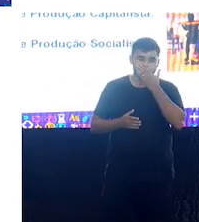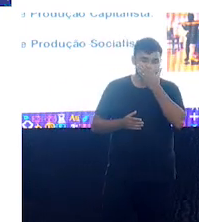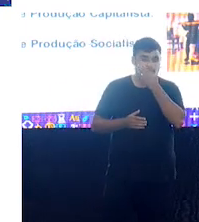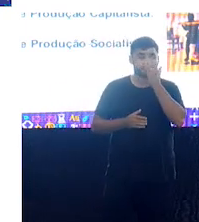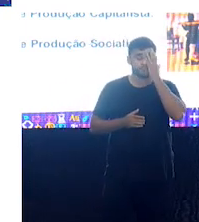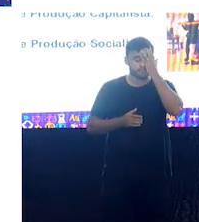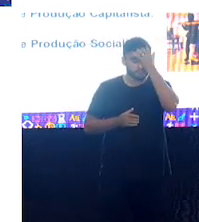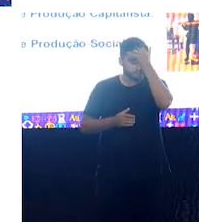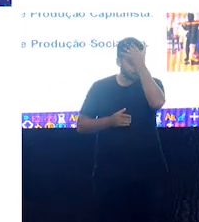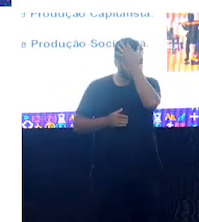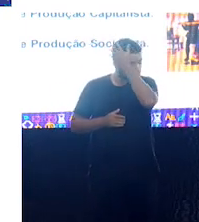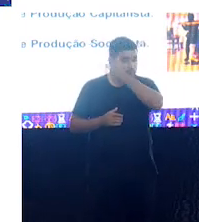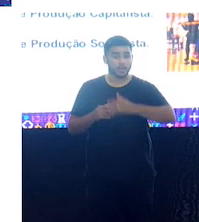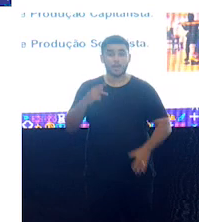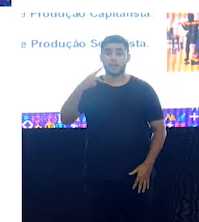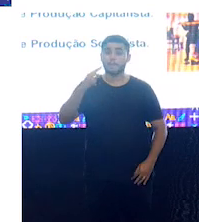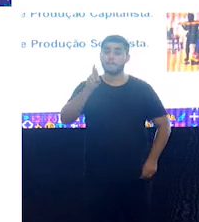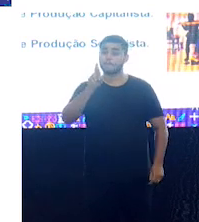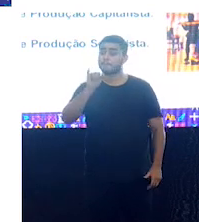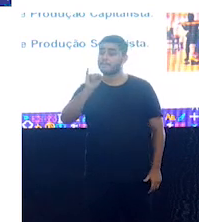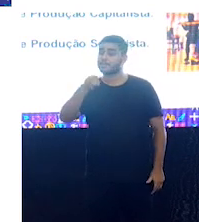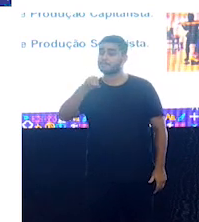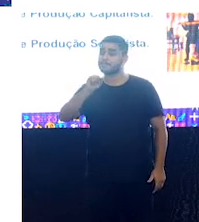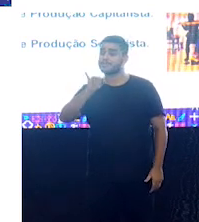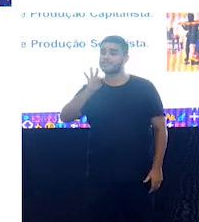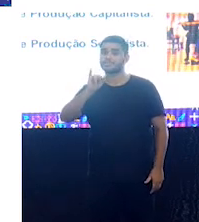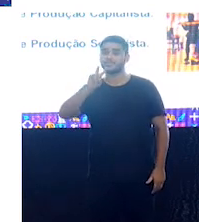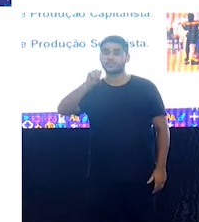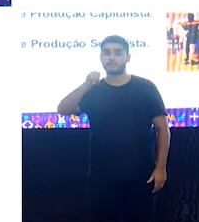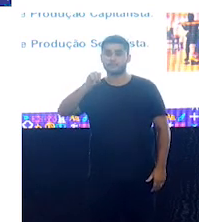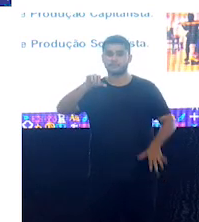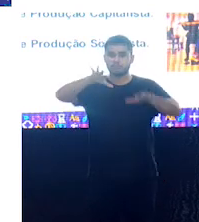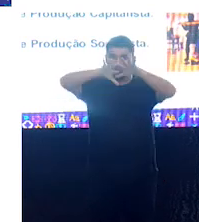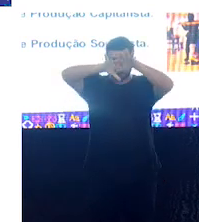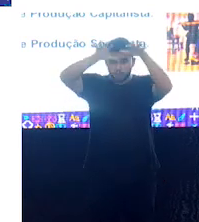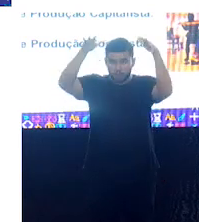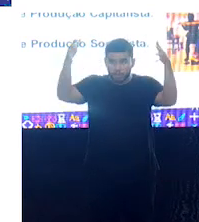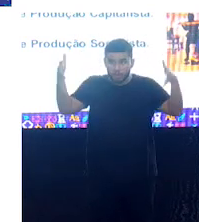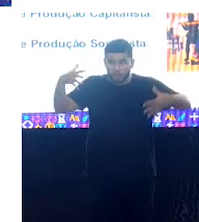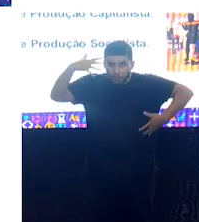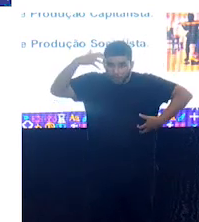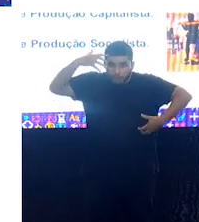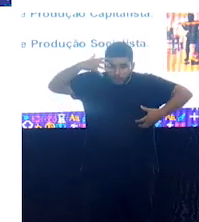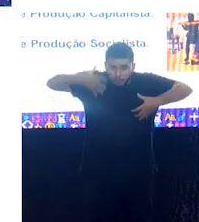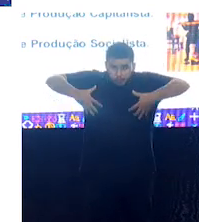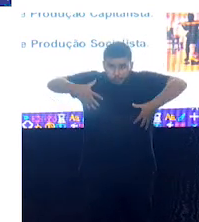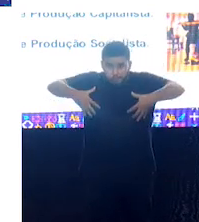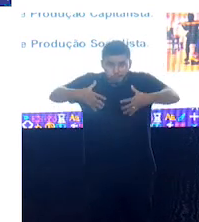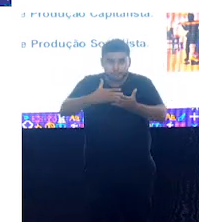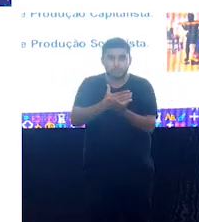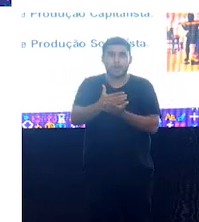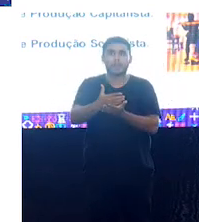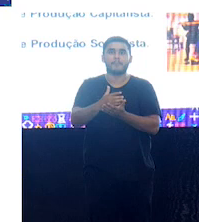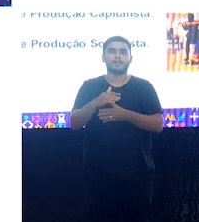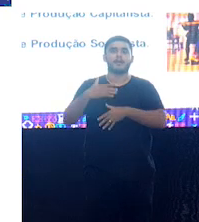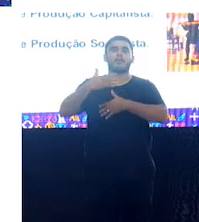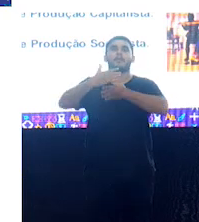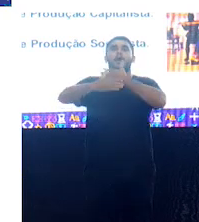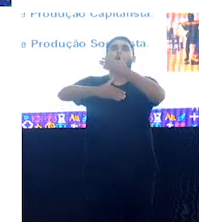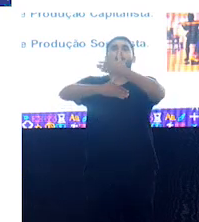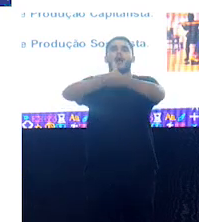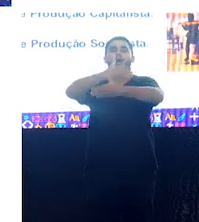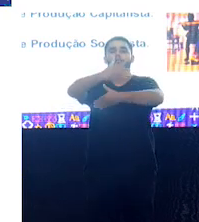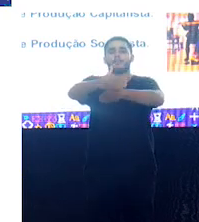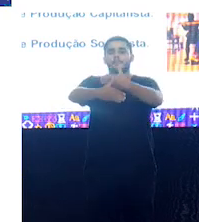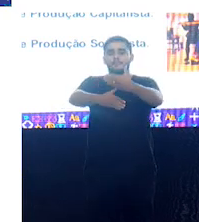de produção primitivo, que é antes da existência da propriedade privada, tá? Aí na